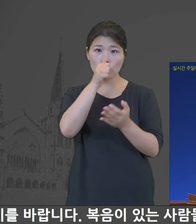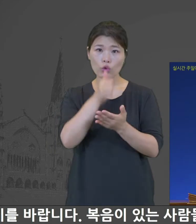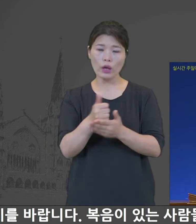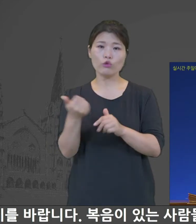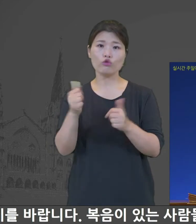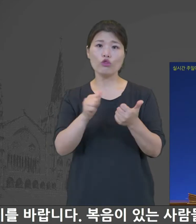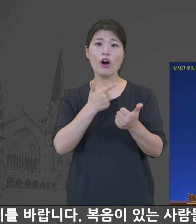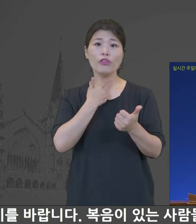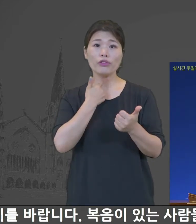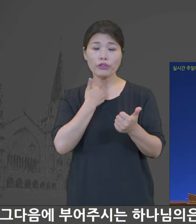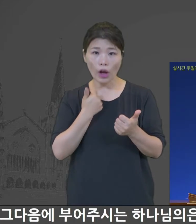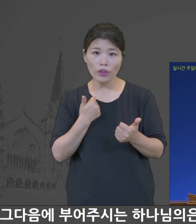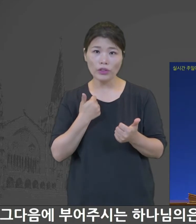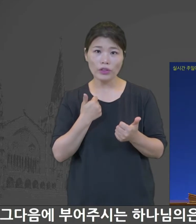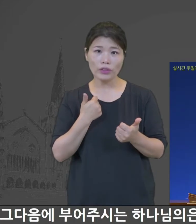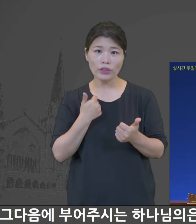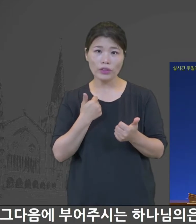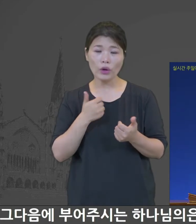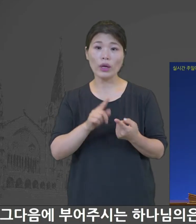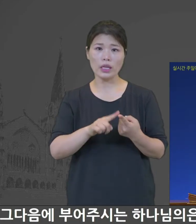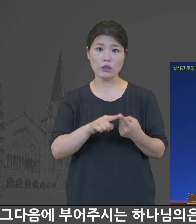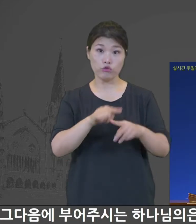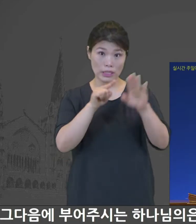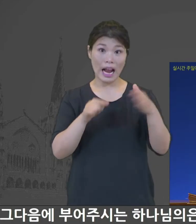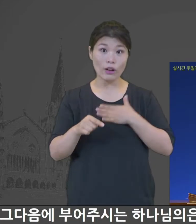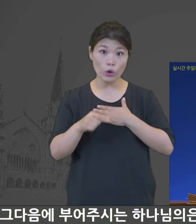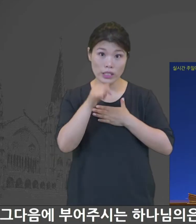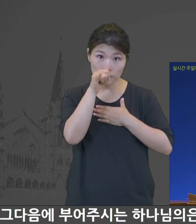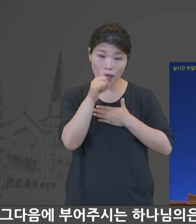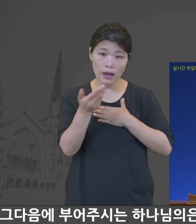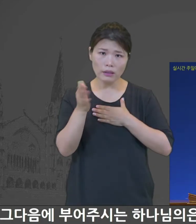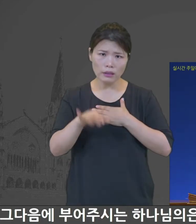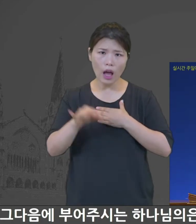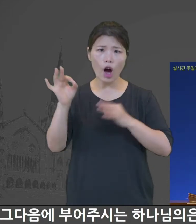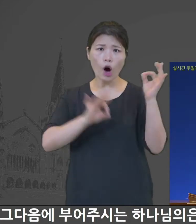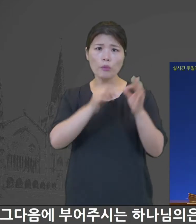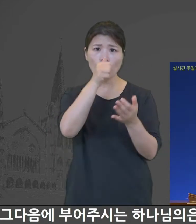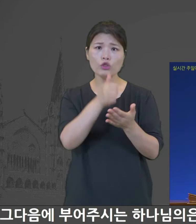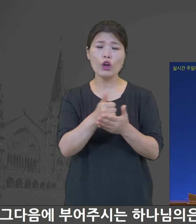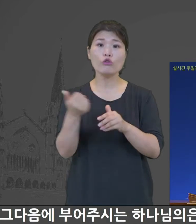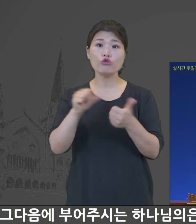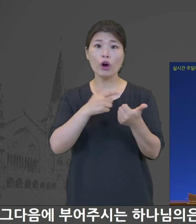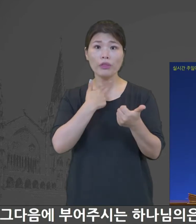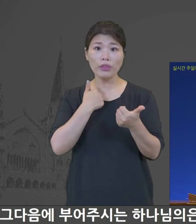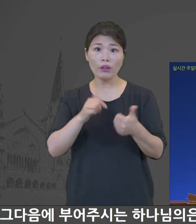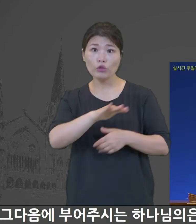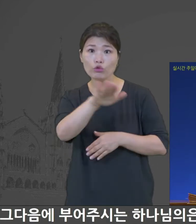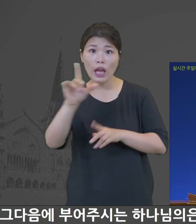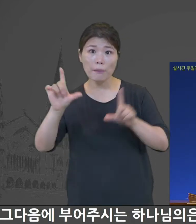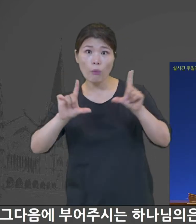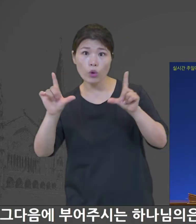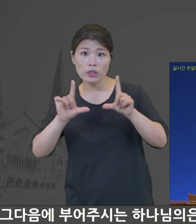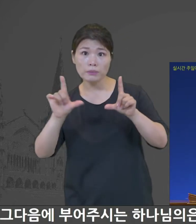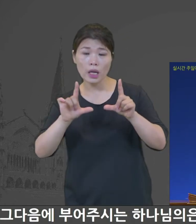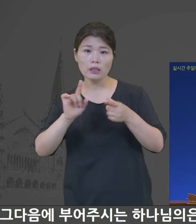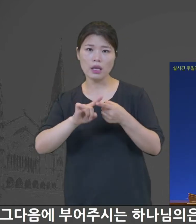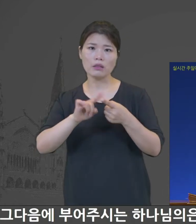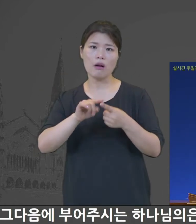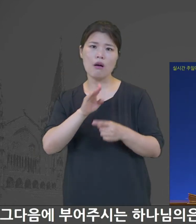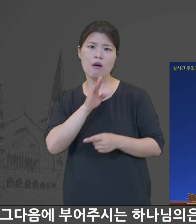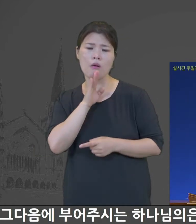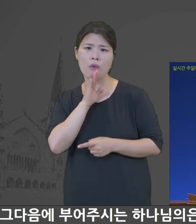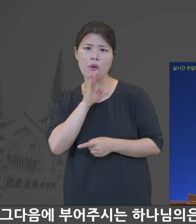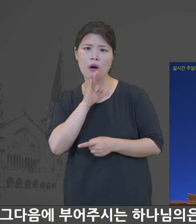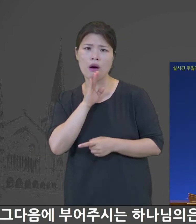죽었던 것은 우리가 고백하고 알고 있는 반대, 허물과 죄로 죽었던 우리의 모습이 어떤 것인지 매우